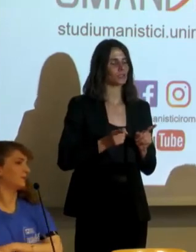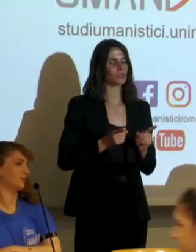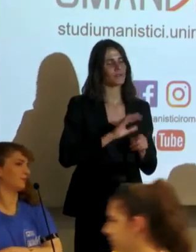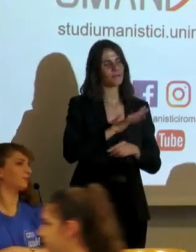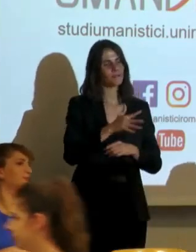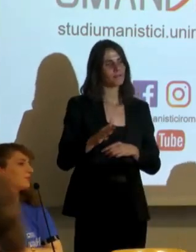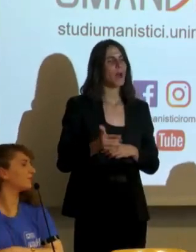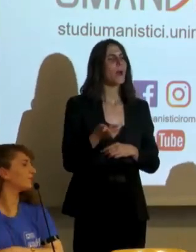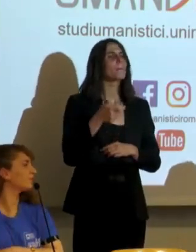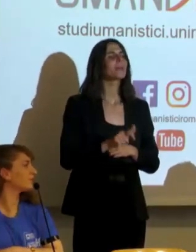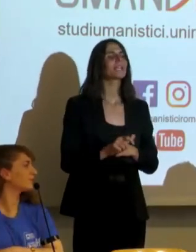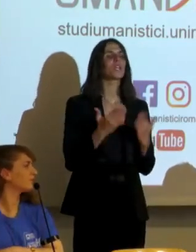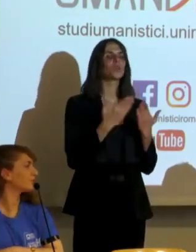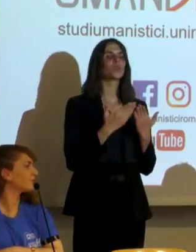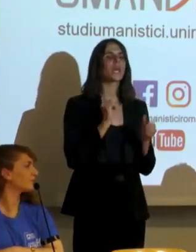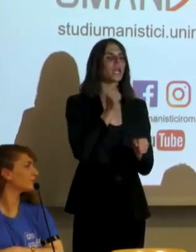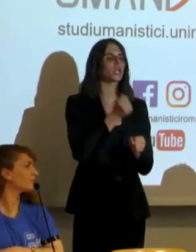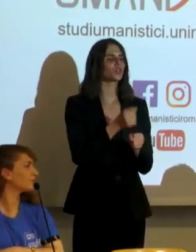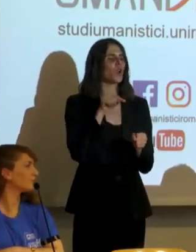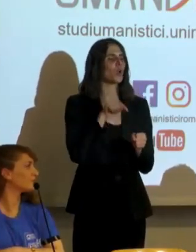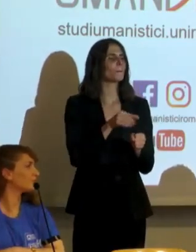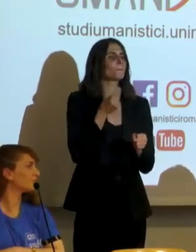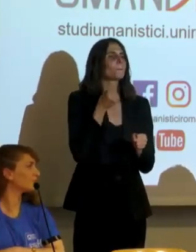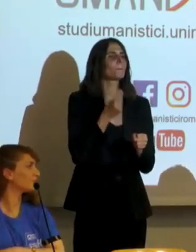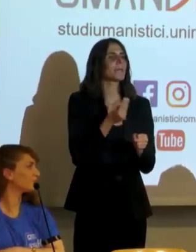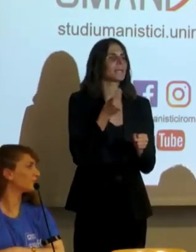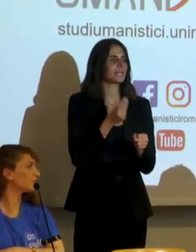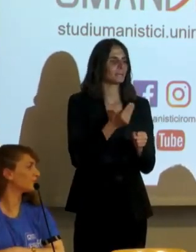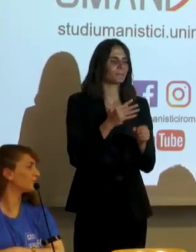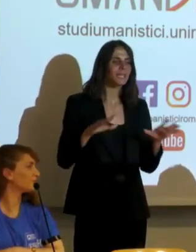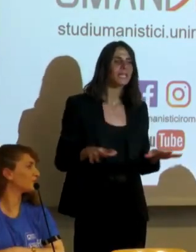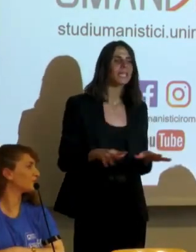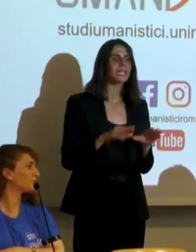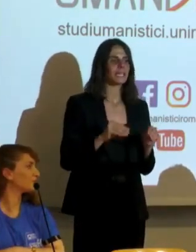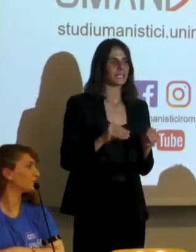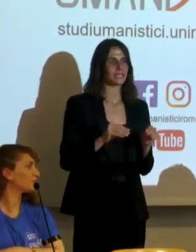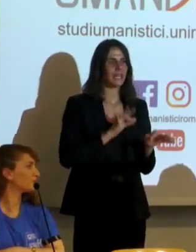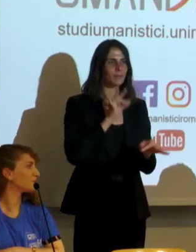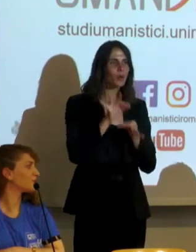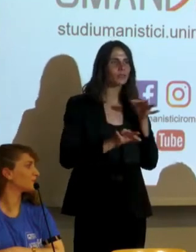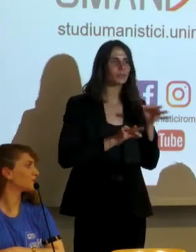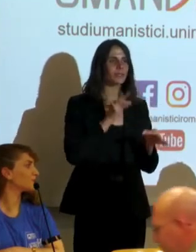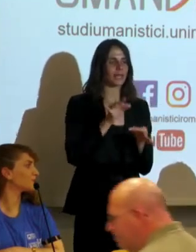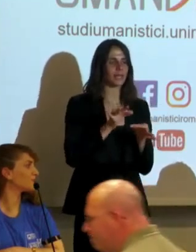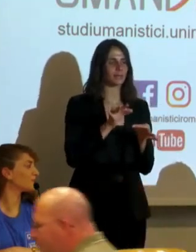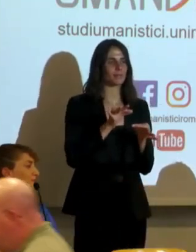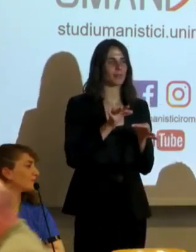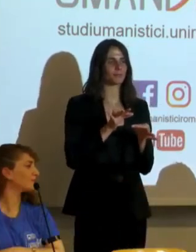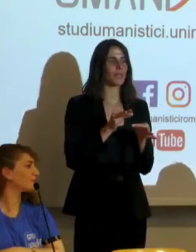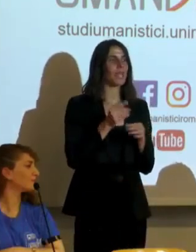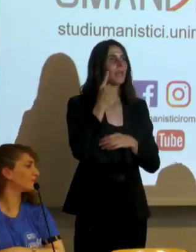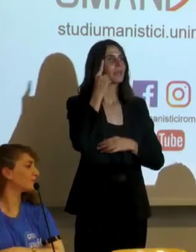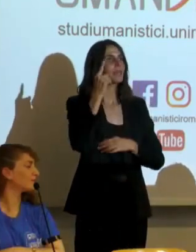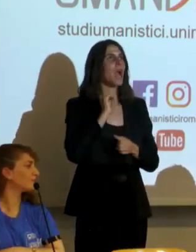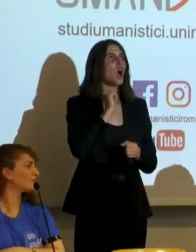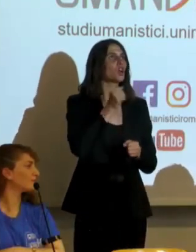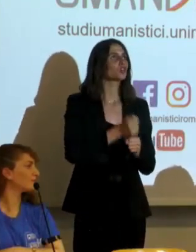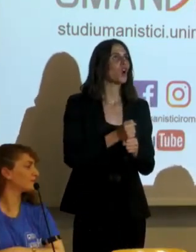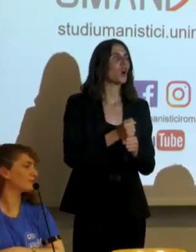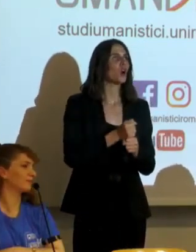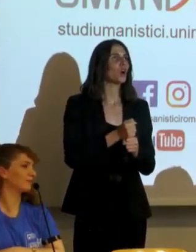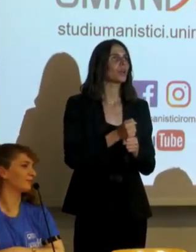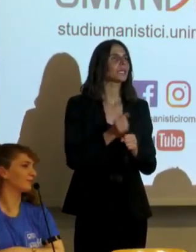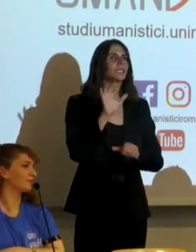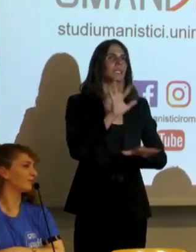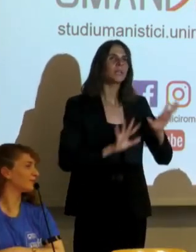la storia? Cominciamo con lo sfatare alcuni degli stereotipi più consolidati, quindi l'idea che la storia sia una serie di nozioni, sia